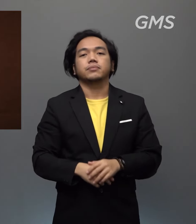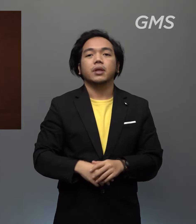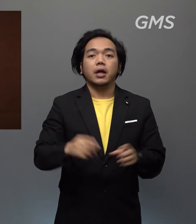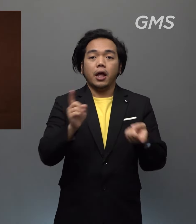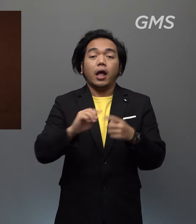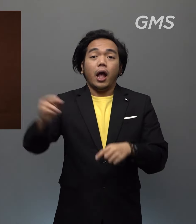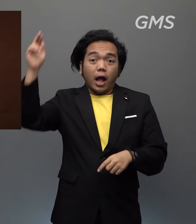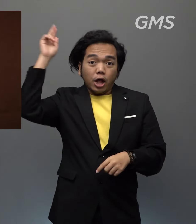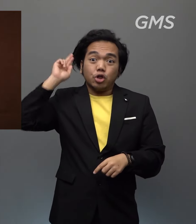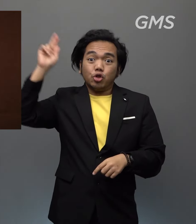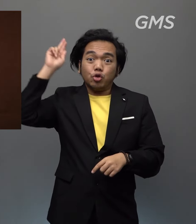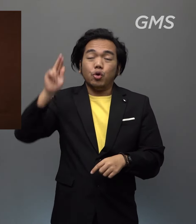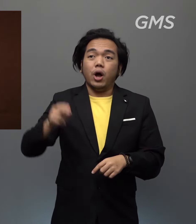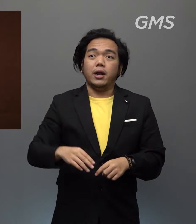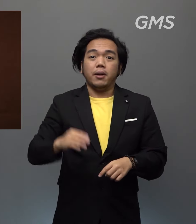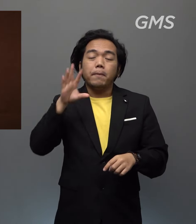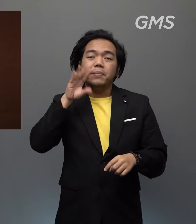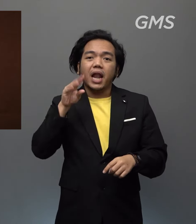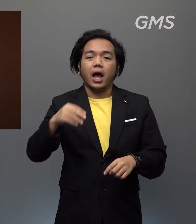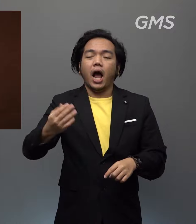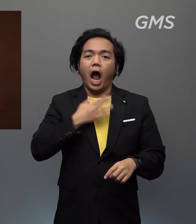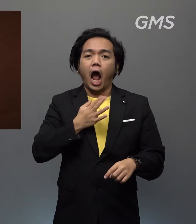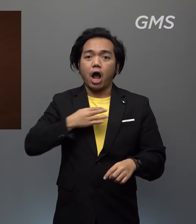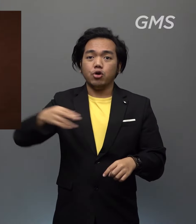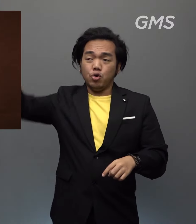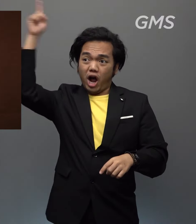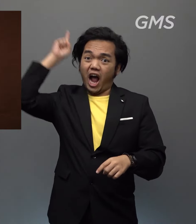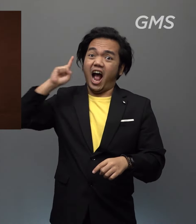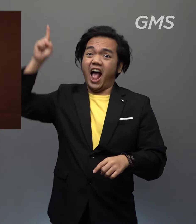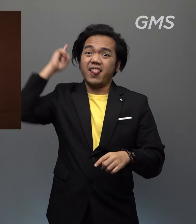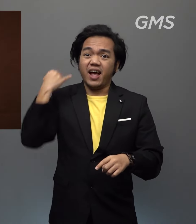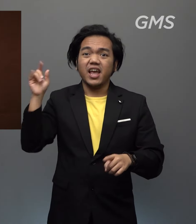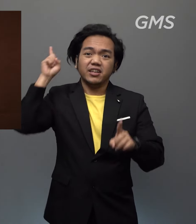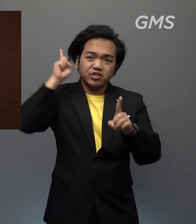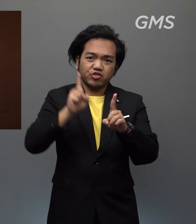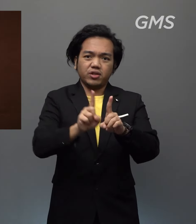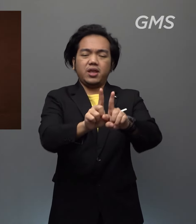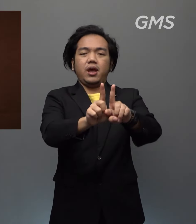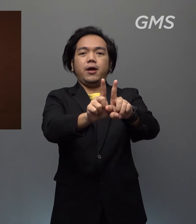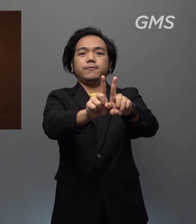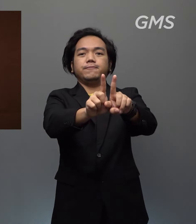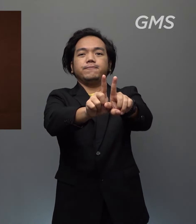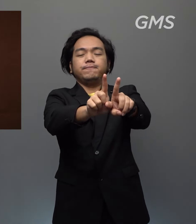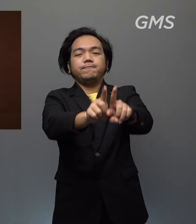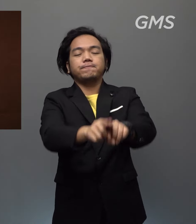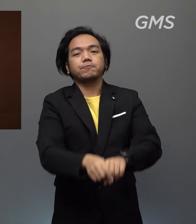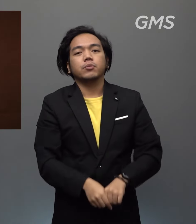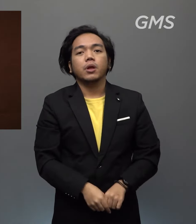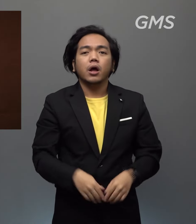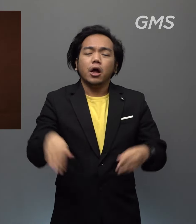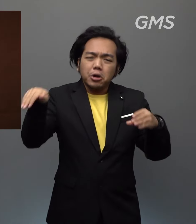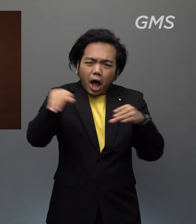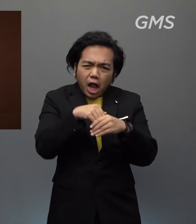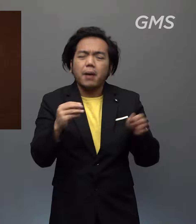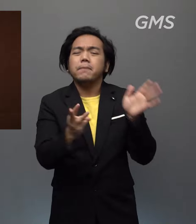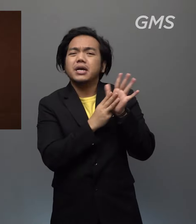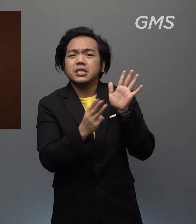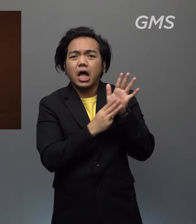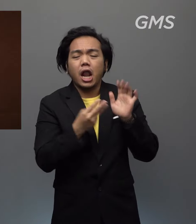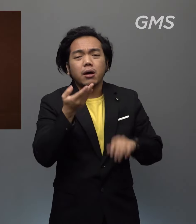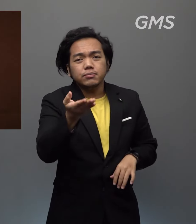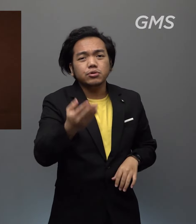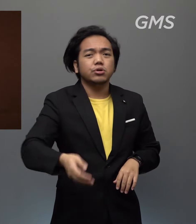Di dalam keterpurukanmu, aku Tuhan yang mendengar doamu. Di dalam keterpurukanmu, kamu tidak pernah